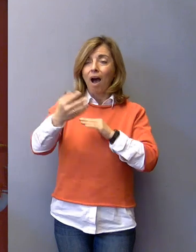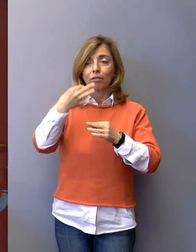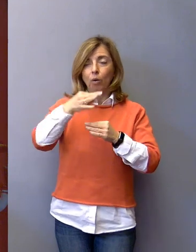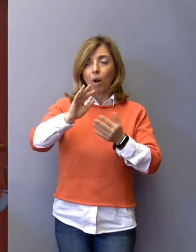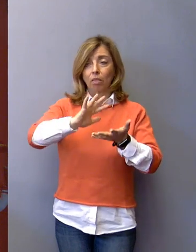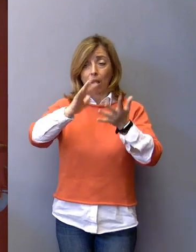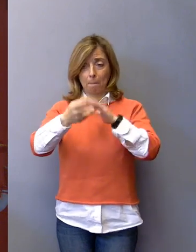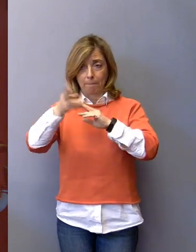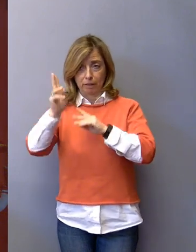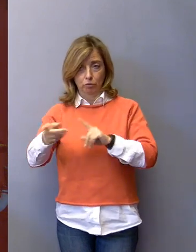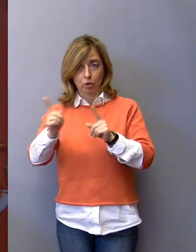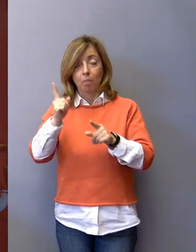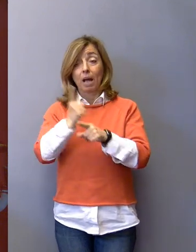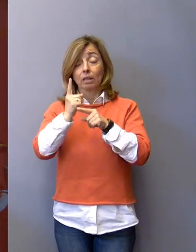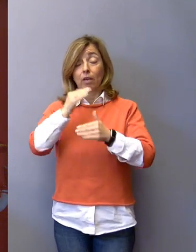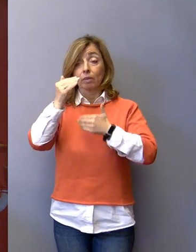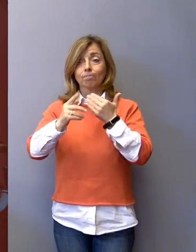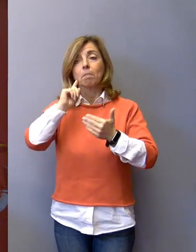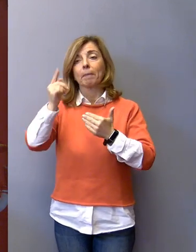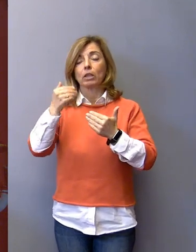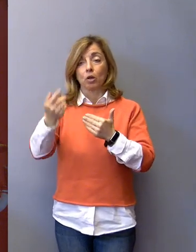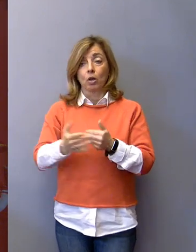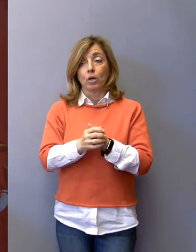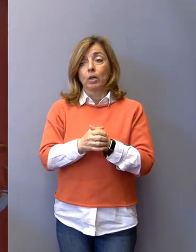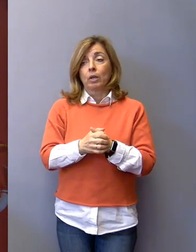l'ordine del giorno numero 11